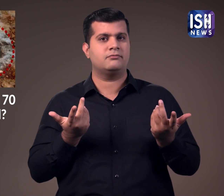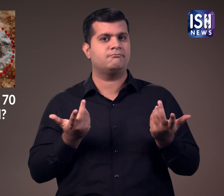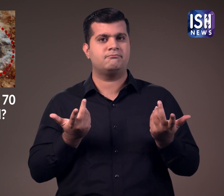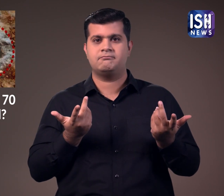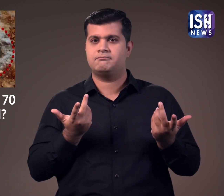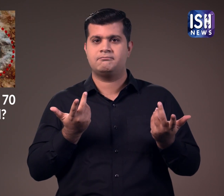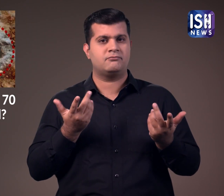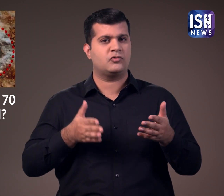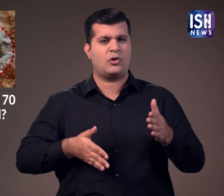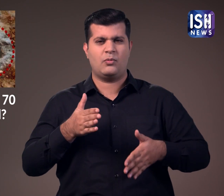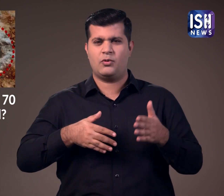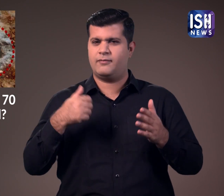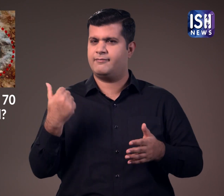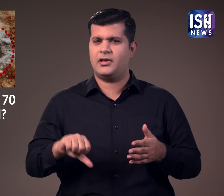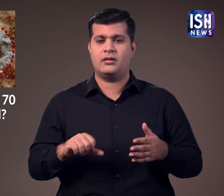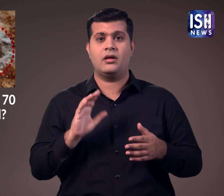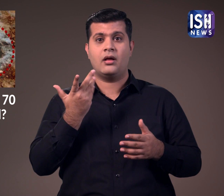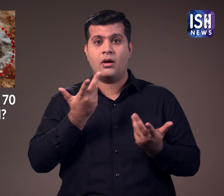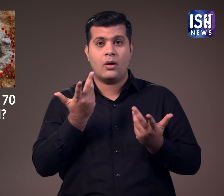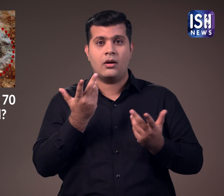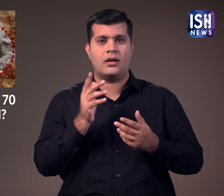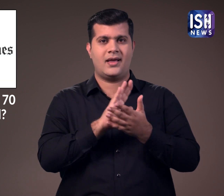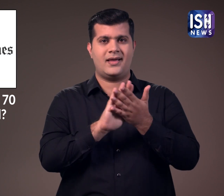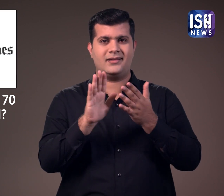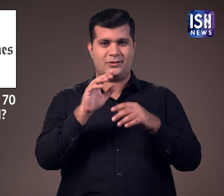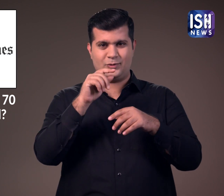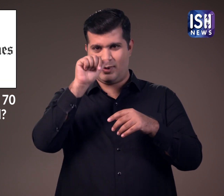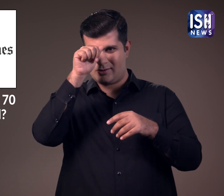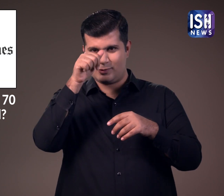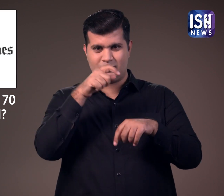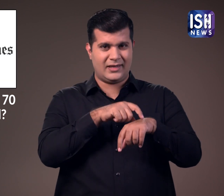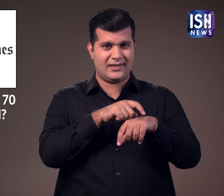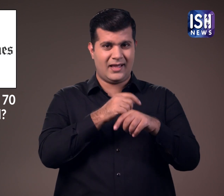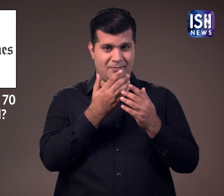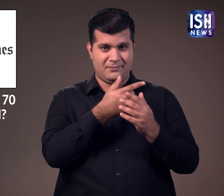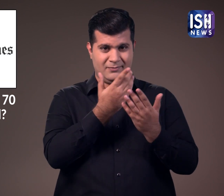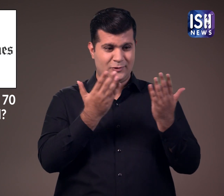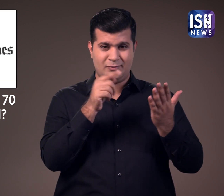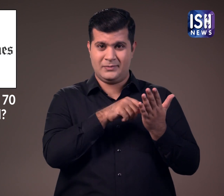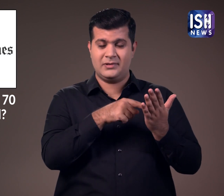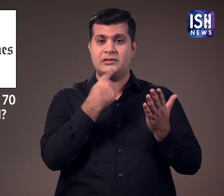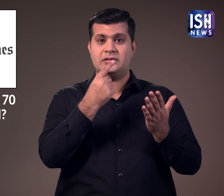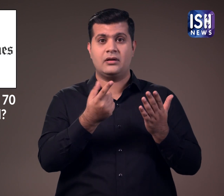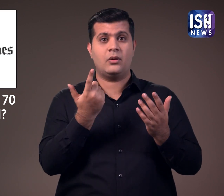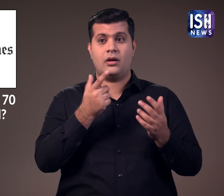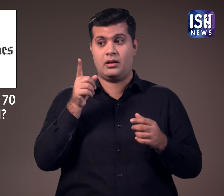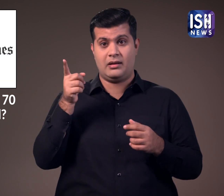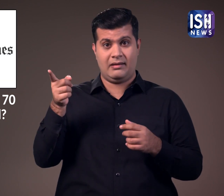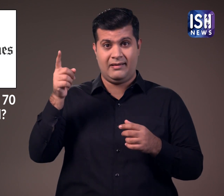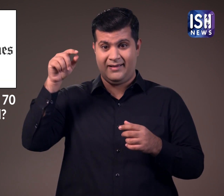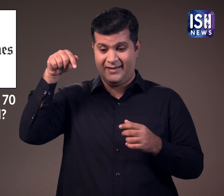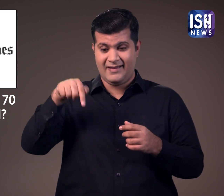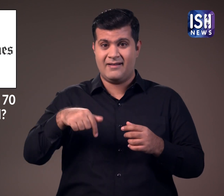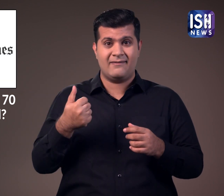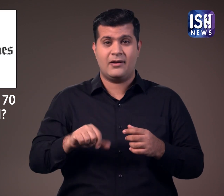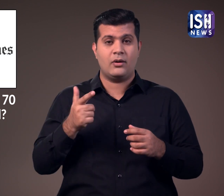हिंदुस्तान टाइम्स के अनुसार रोबोट लड़के को बचाने में विफल रहा क्योंकि लड़का विशेशग्यों द्वारा